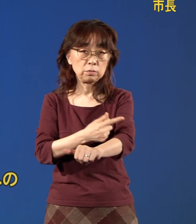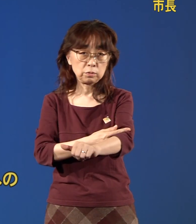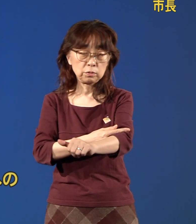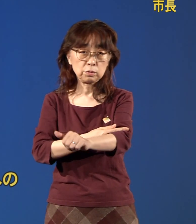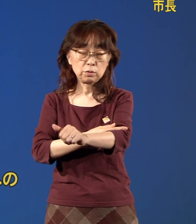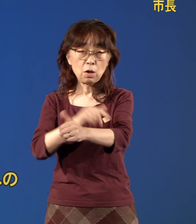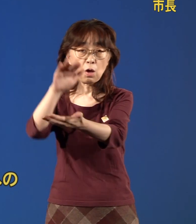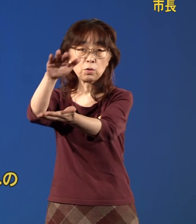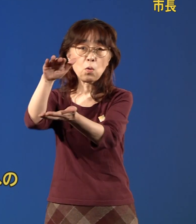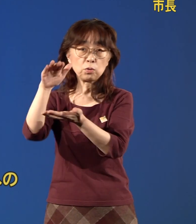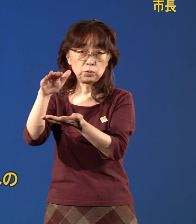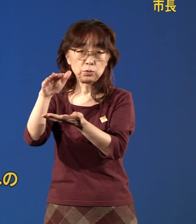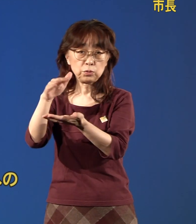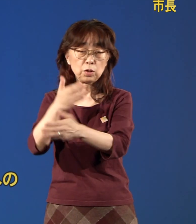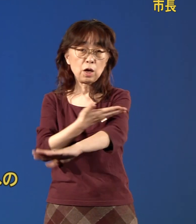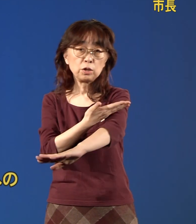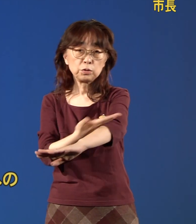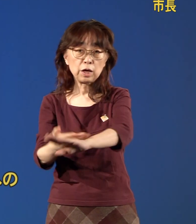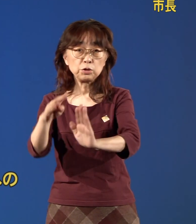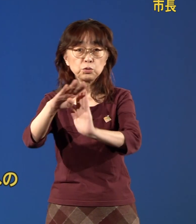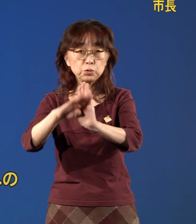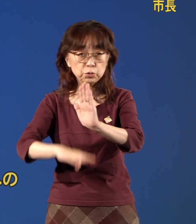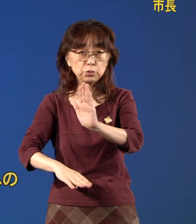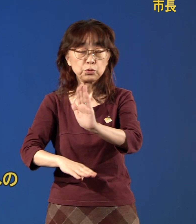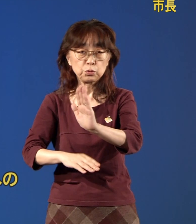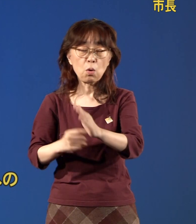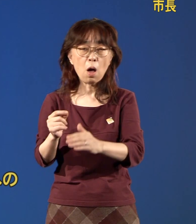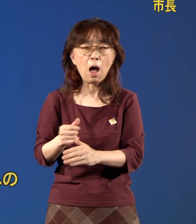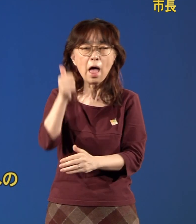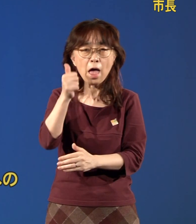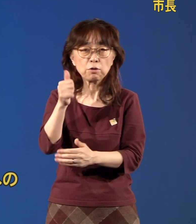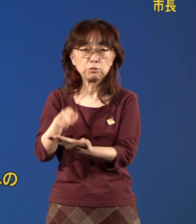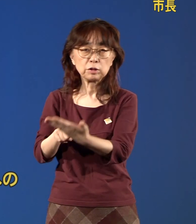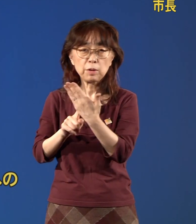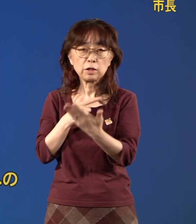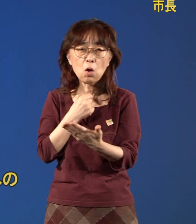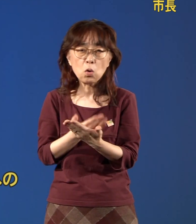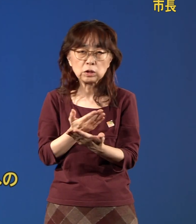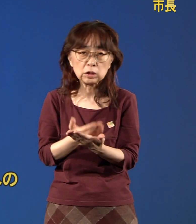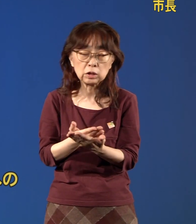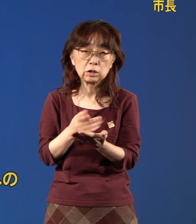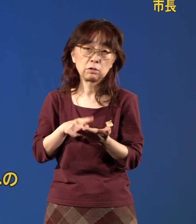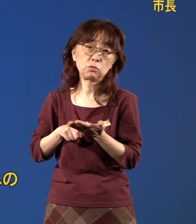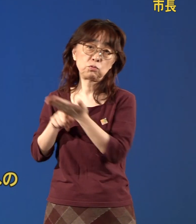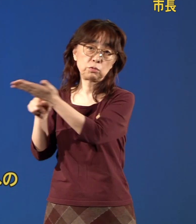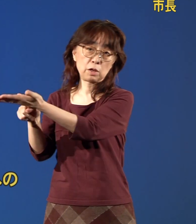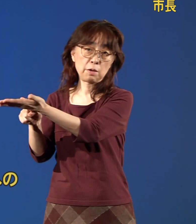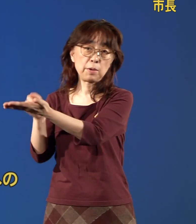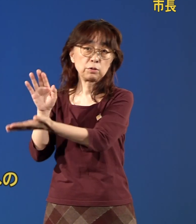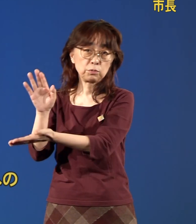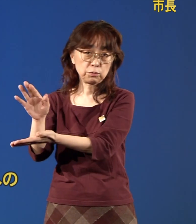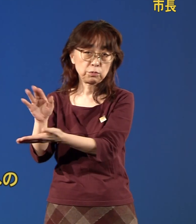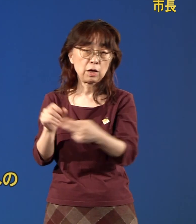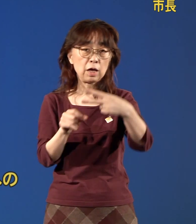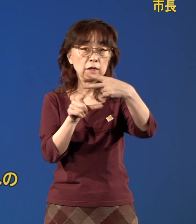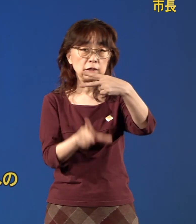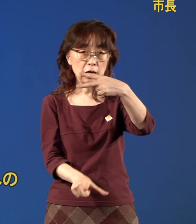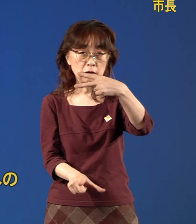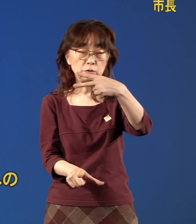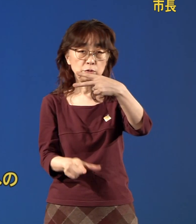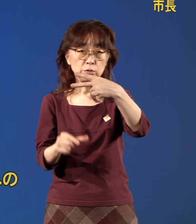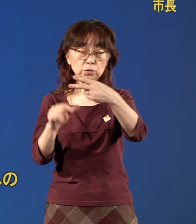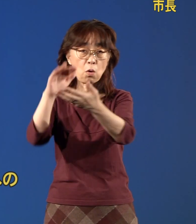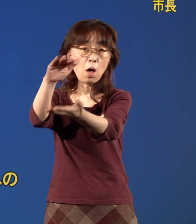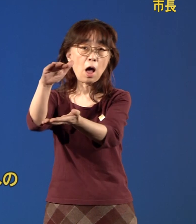早く示してほしいということは申し上げています。で、現時点でその2月までの配送につい